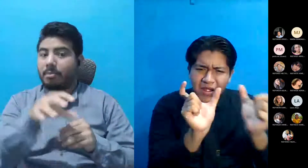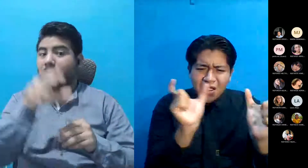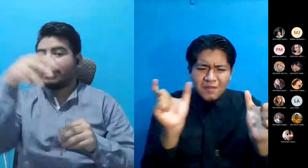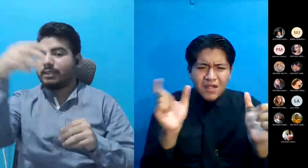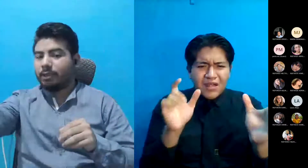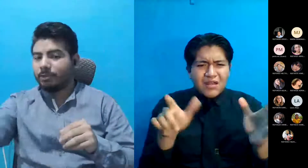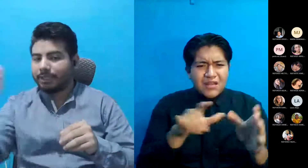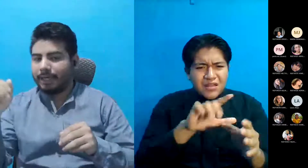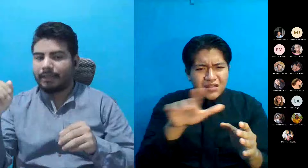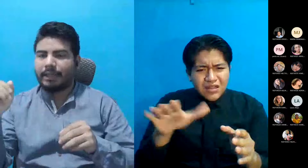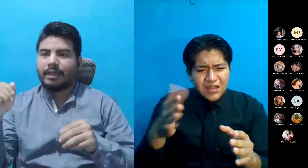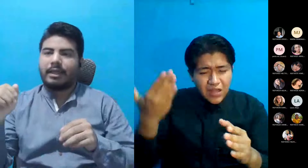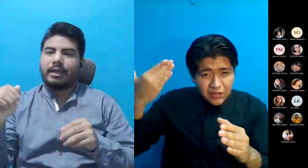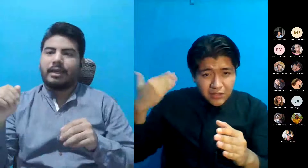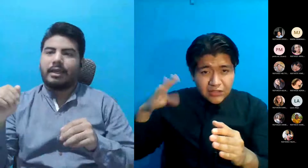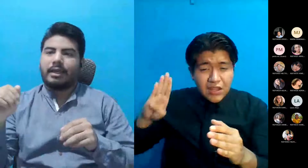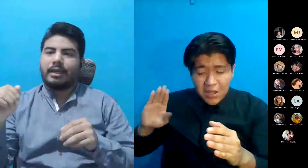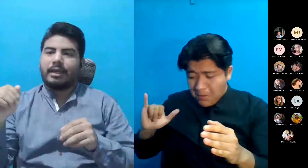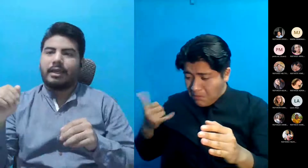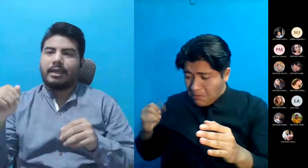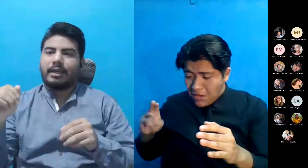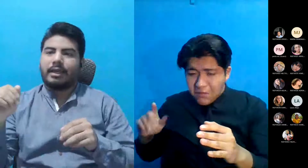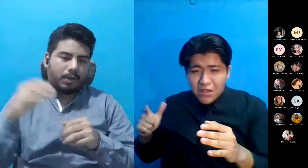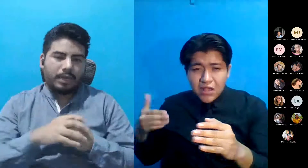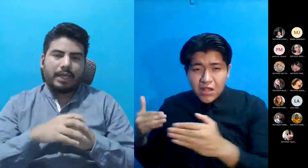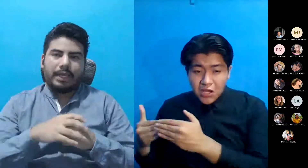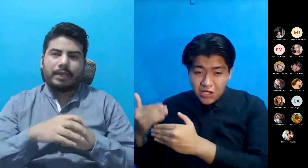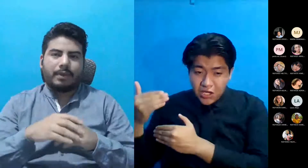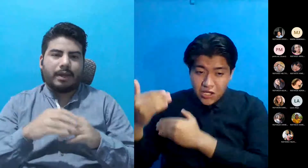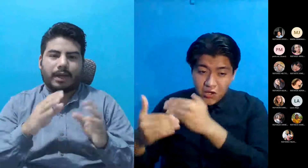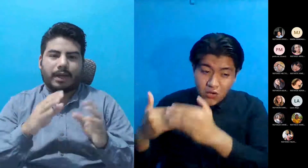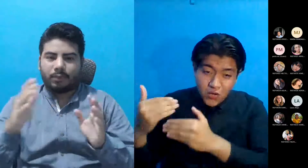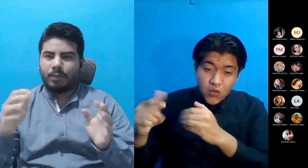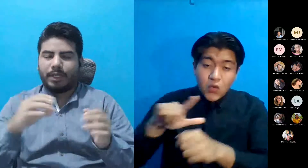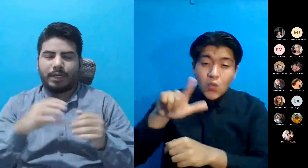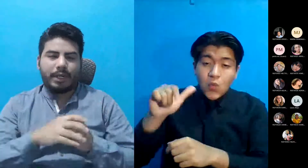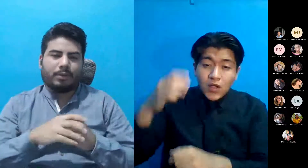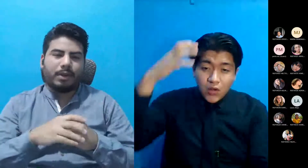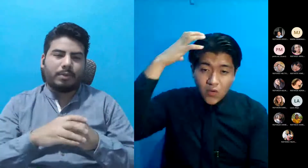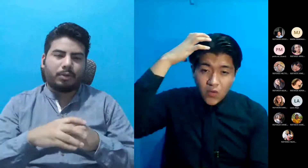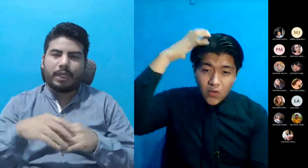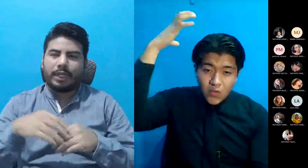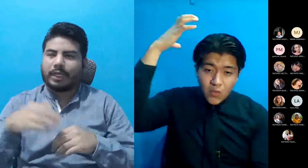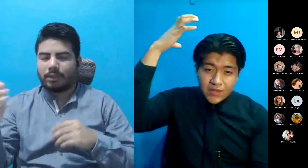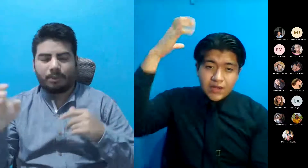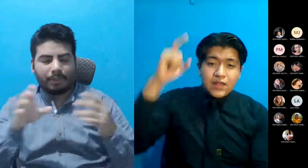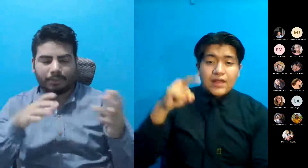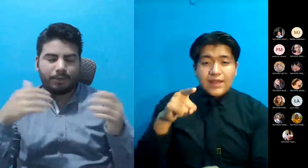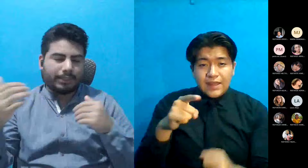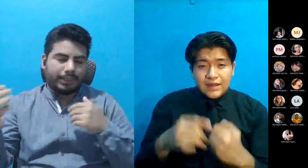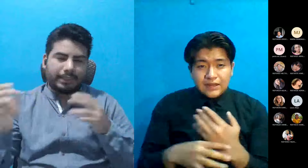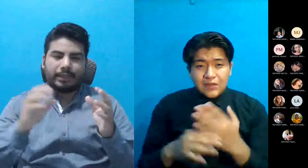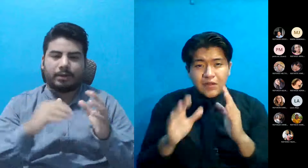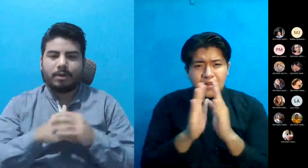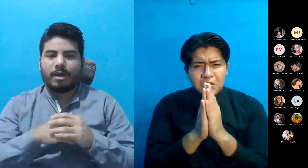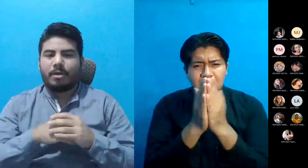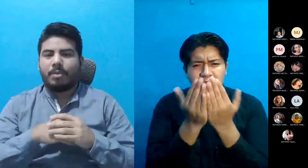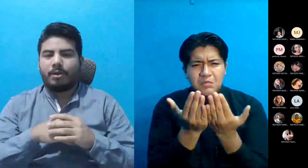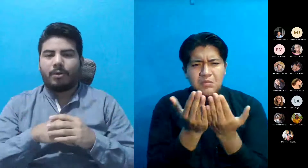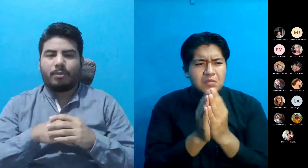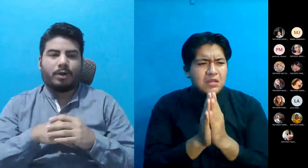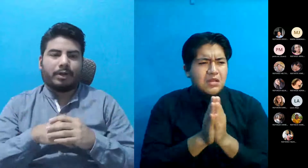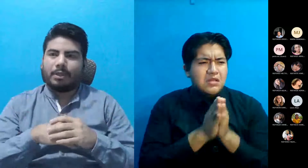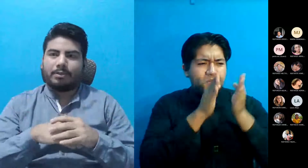Vivian que años más tarde William Stock iba a descubrir en una biblioteca sus aportaciones, etc.,